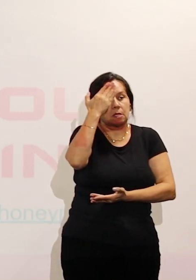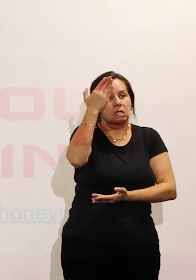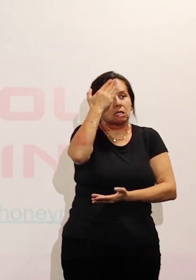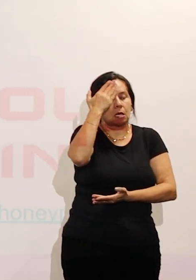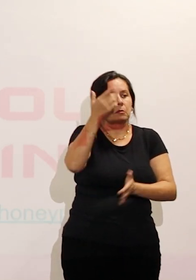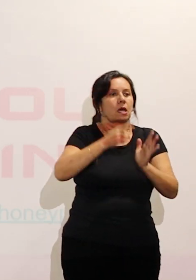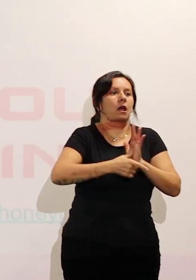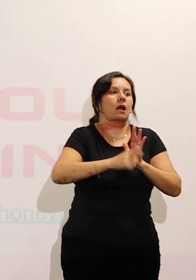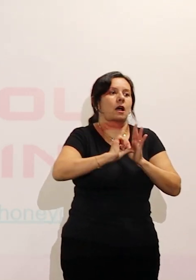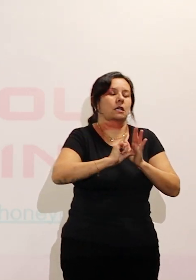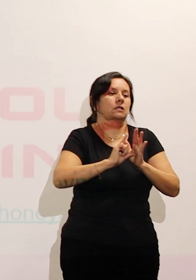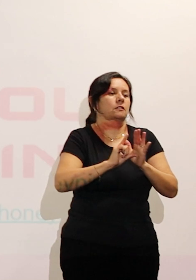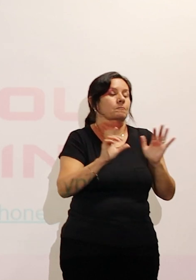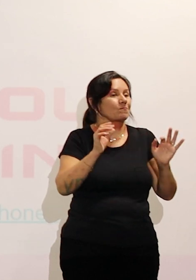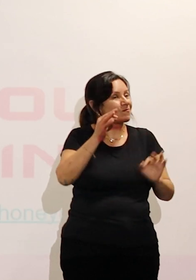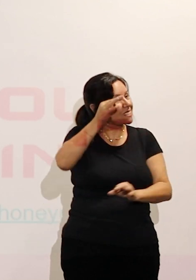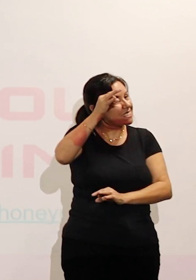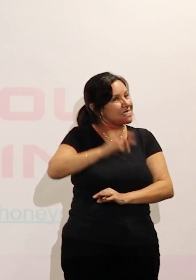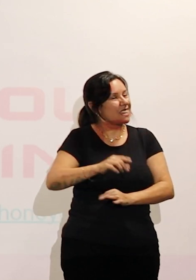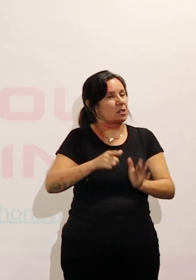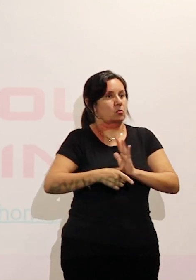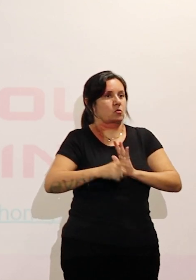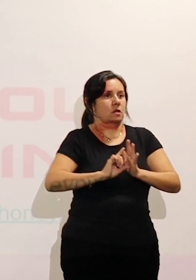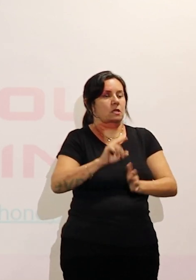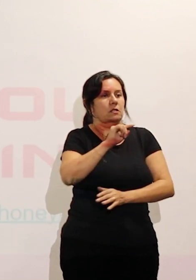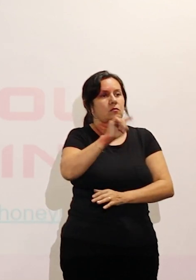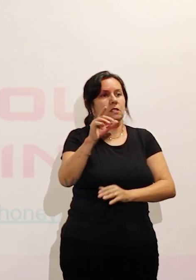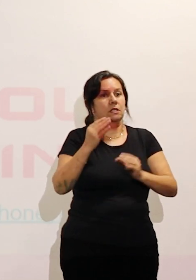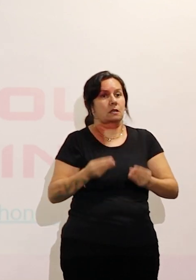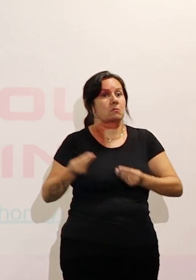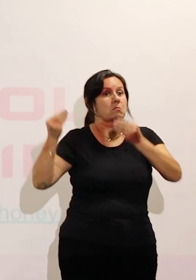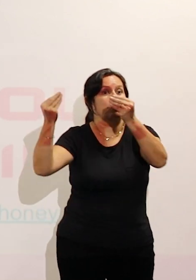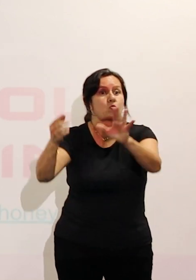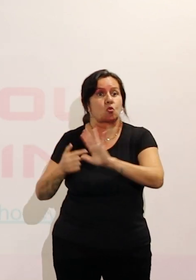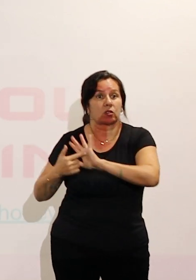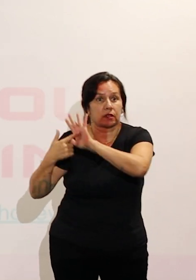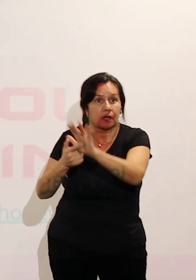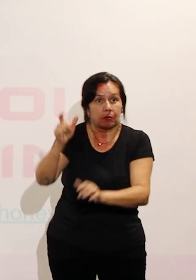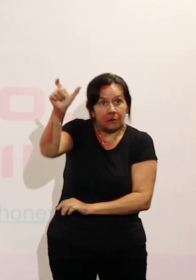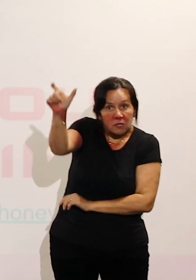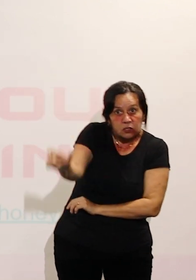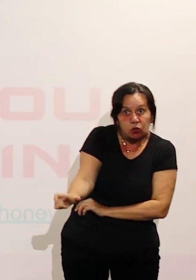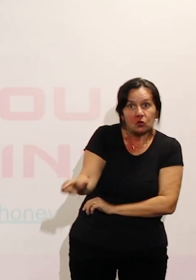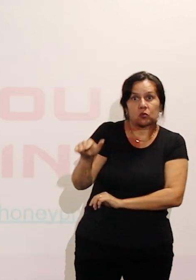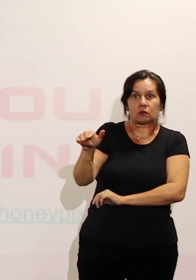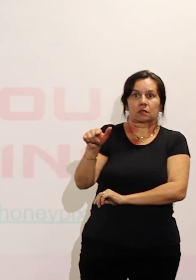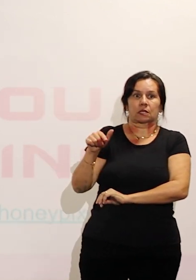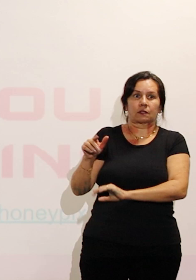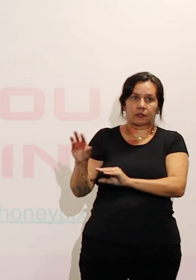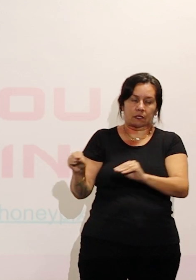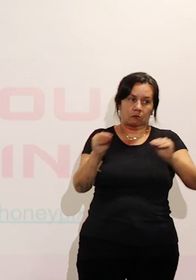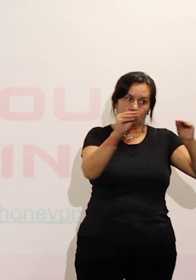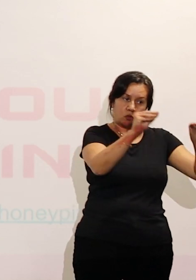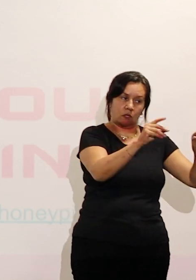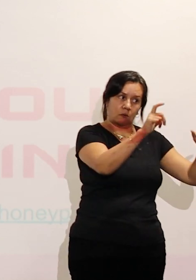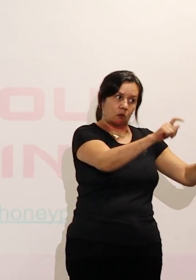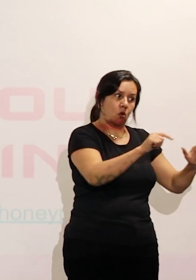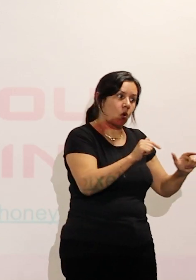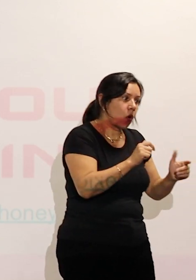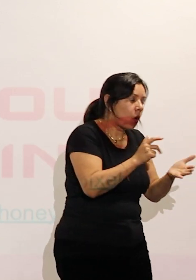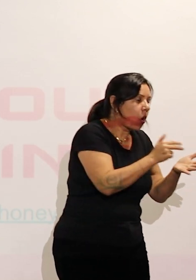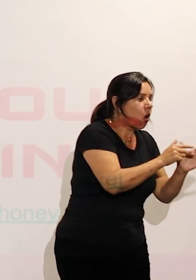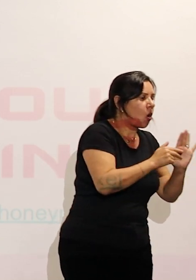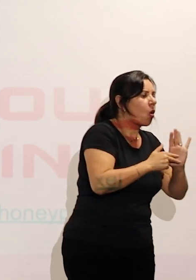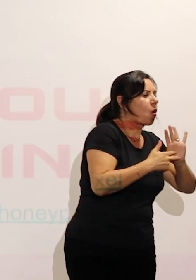lógico, às vezes essa arte, antes de vocês levarem para o investidor, ela vai passar de volta para a sua equipe de criação. Então, vai passar pelo